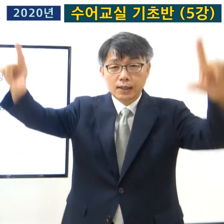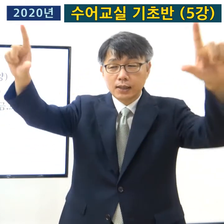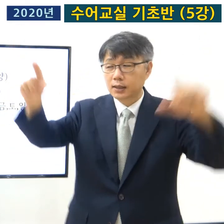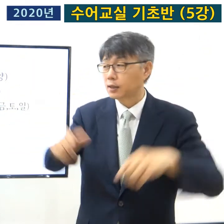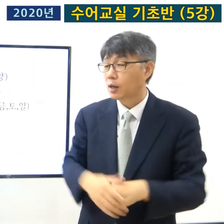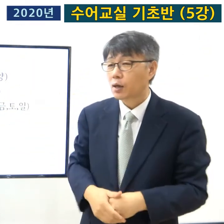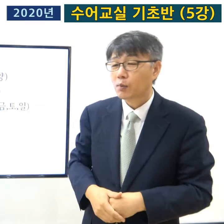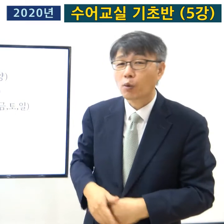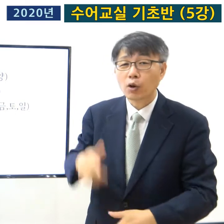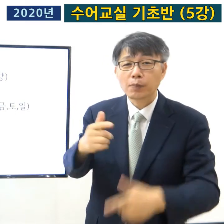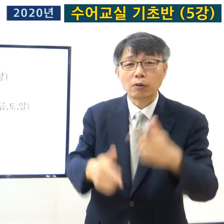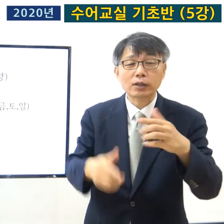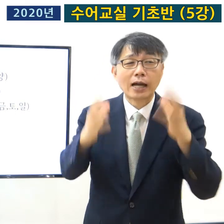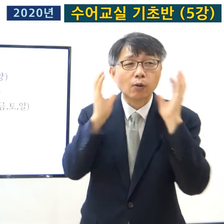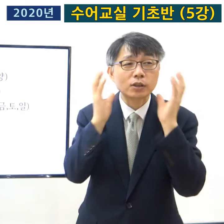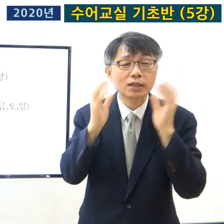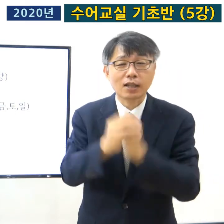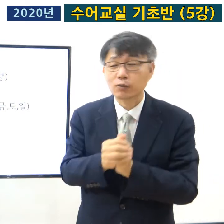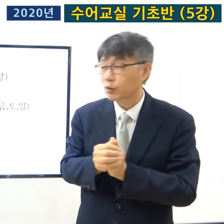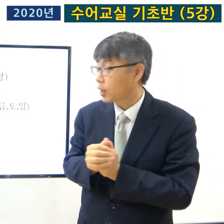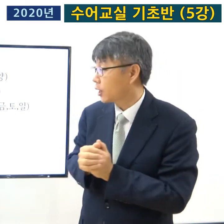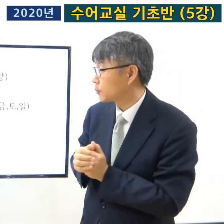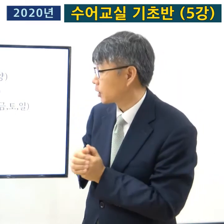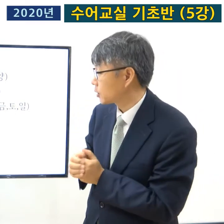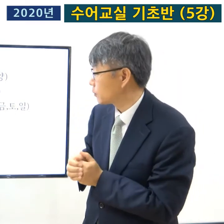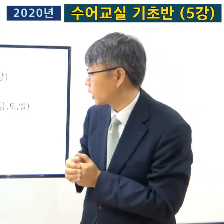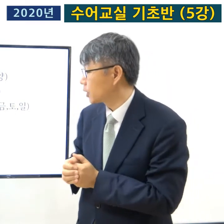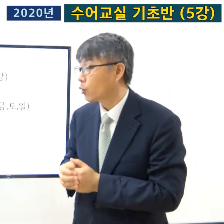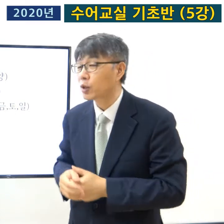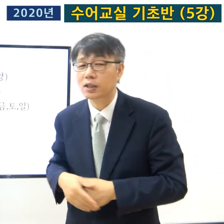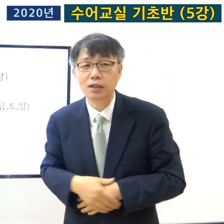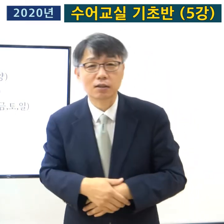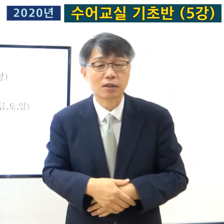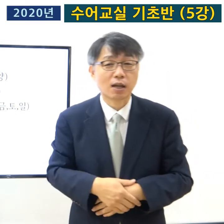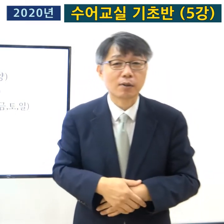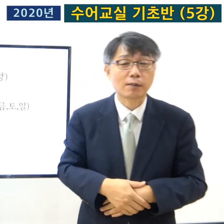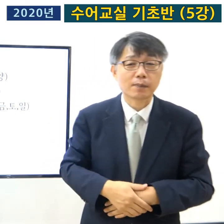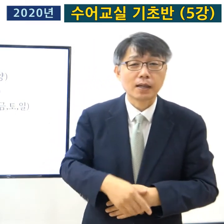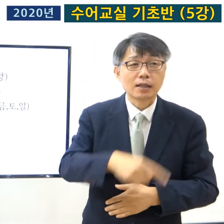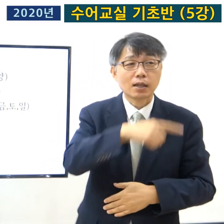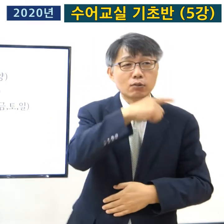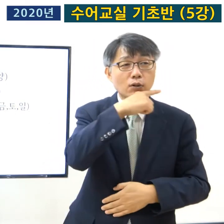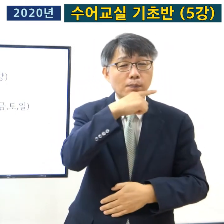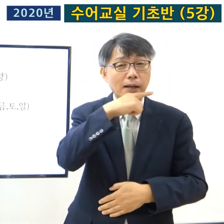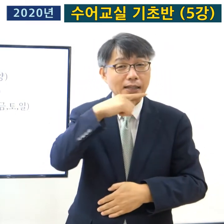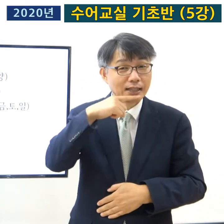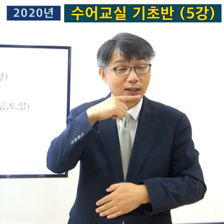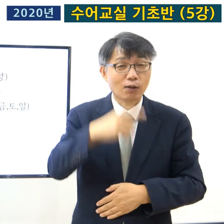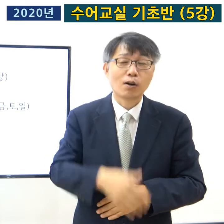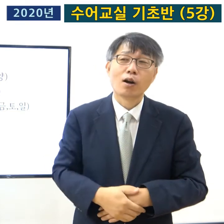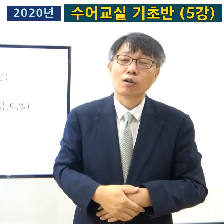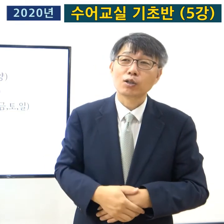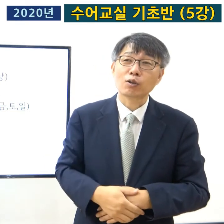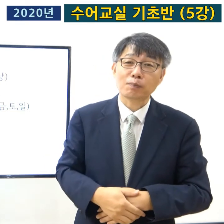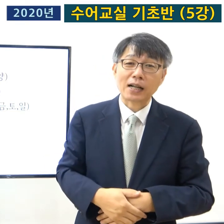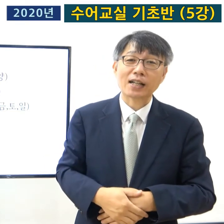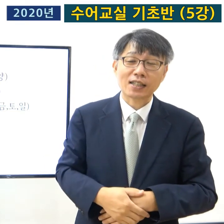토요일. 목요일 빼고는 다 요 근처에서 나온다고 생각하시면 되겠습니다. 일요일은 어떻게 하면 이게 수어로 빨갛잖아요. 일요일은 빨갛게 돼